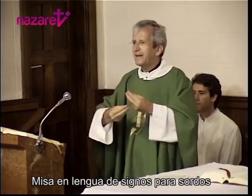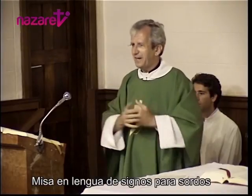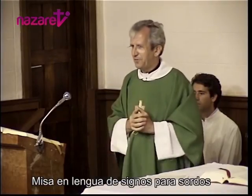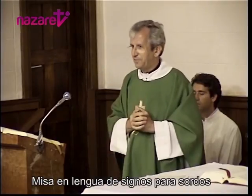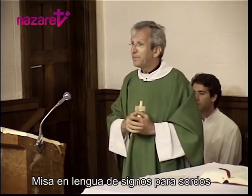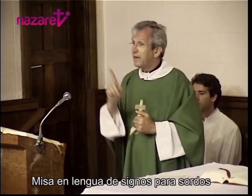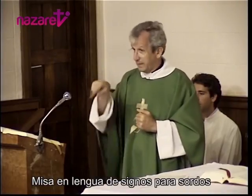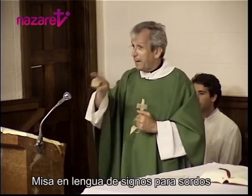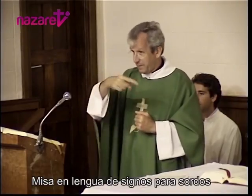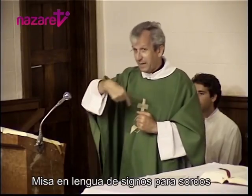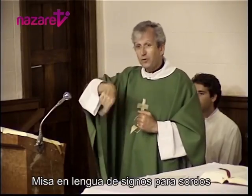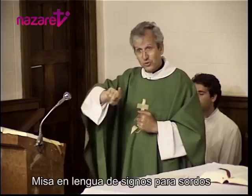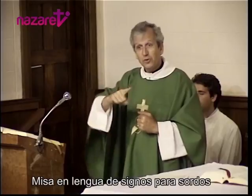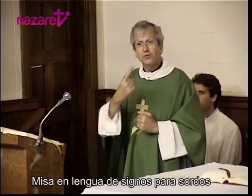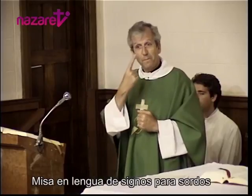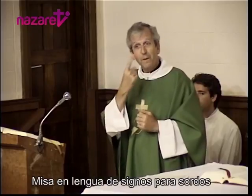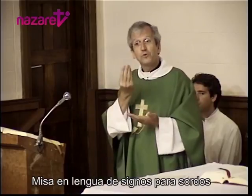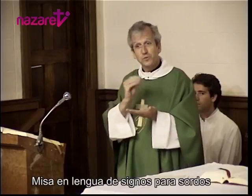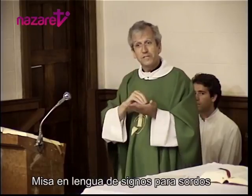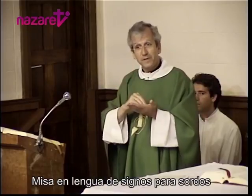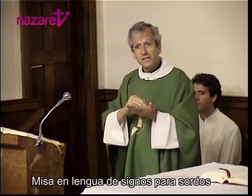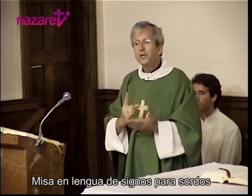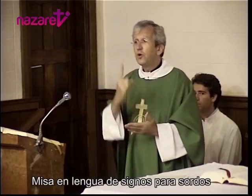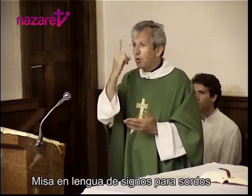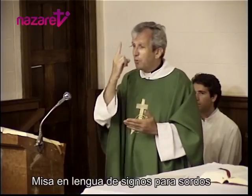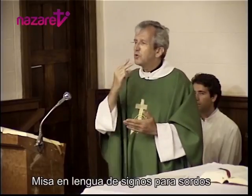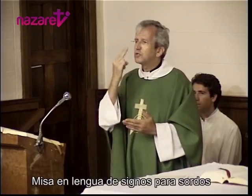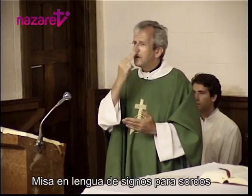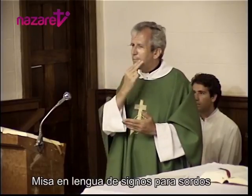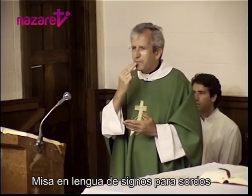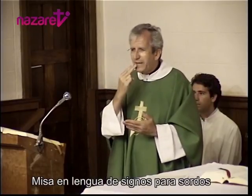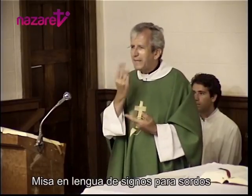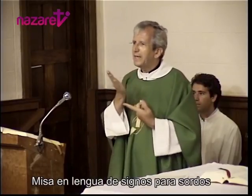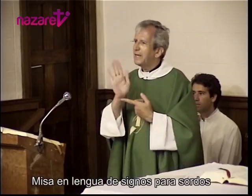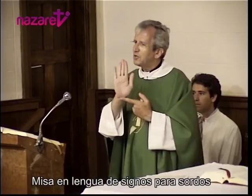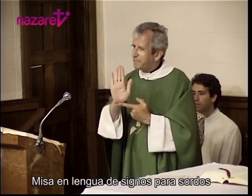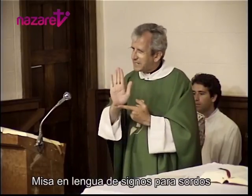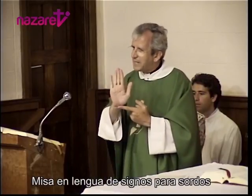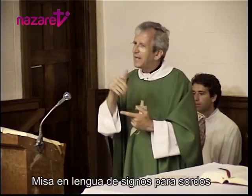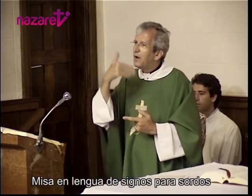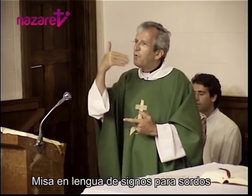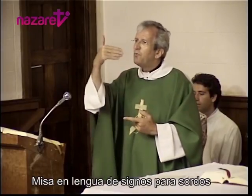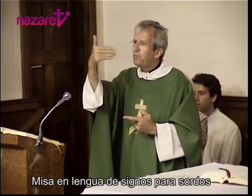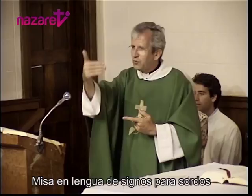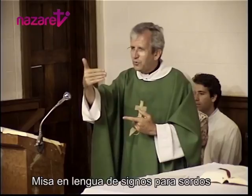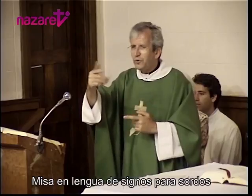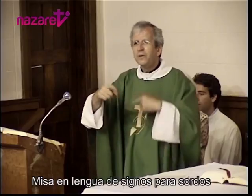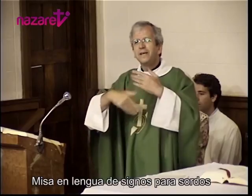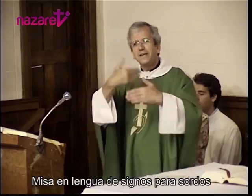realizó. También en nosotros vemos muchas veces cómo Dios promete y nos presenta un futuro que